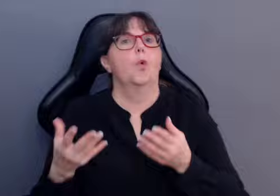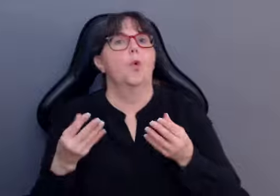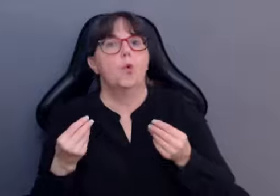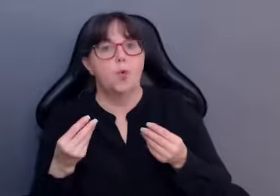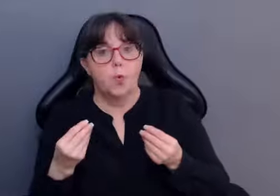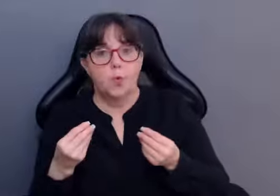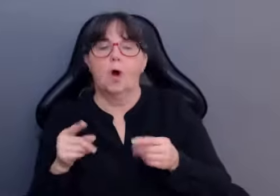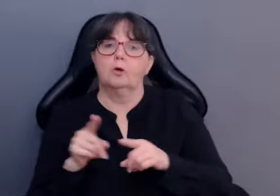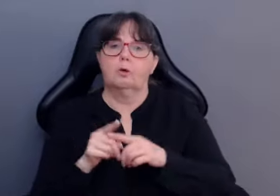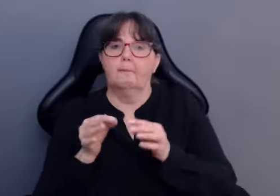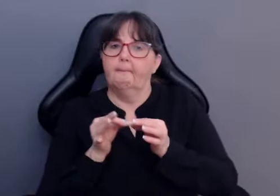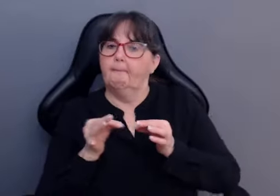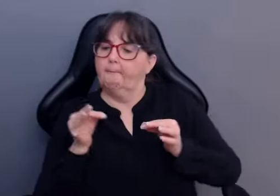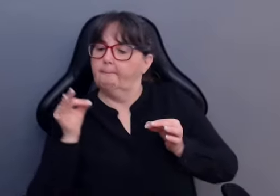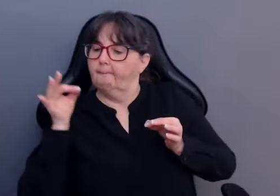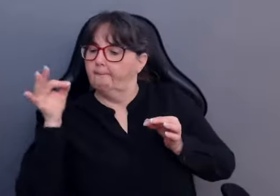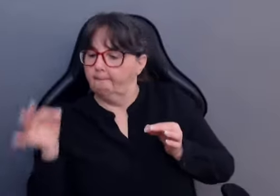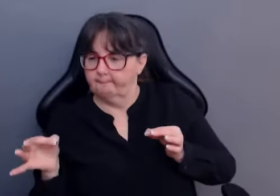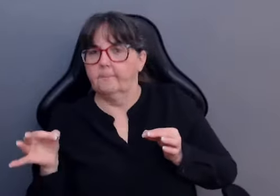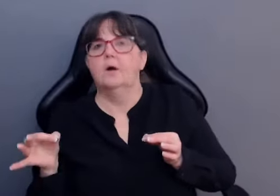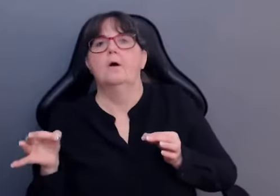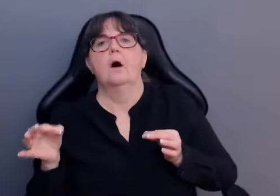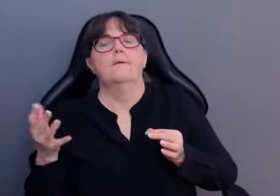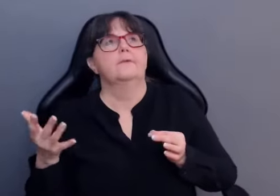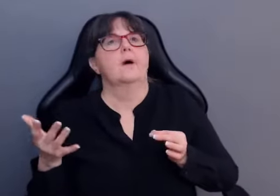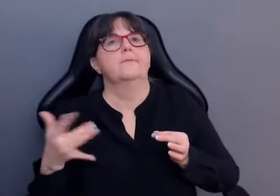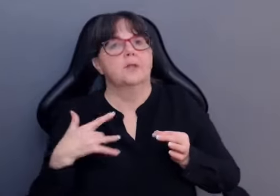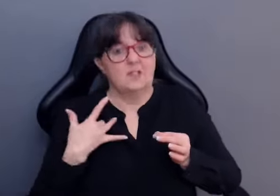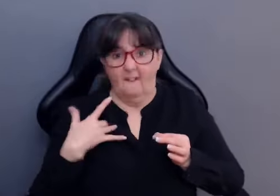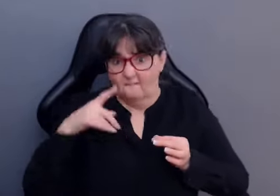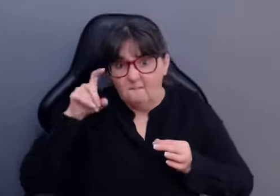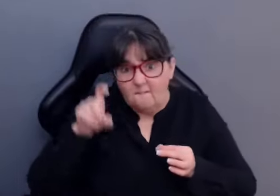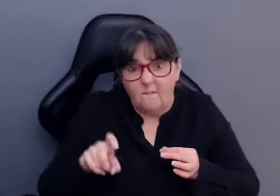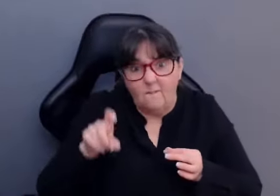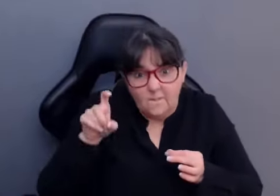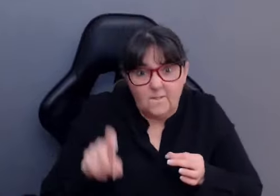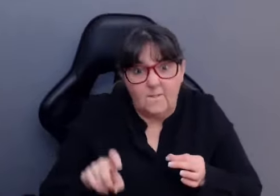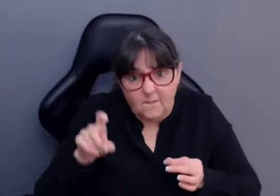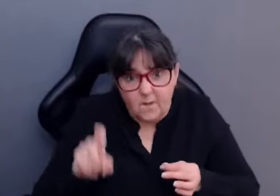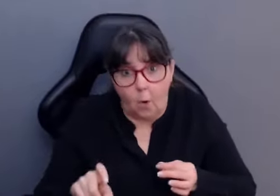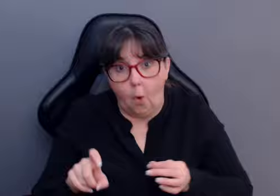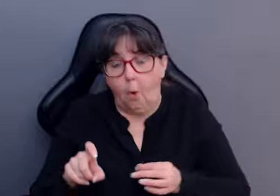comme ajournée sans qu'il soit nécessaire de la convoquer.